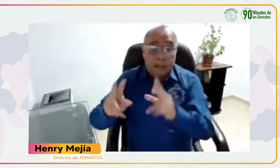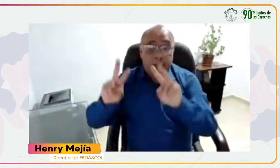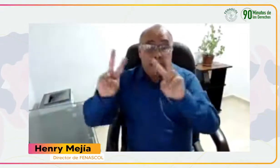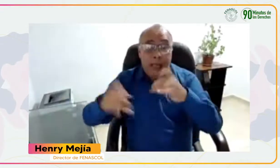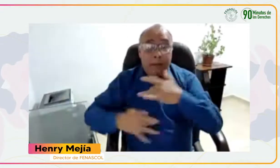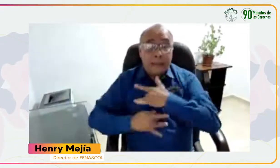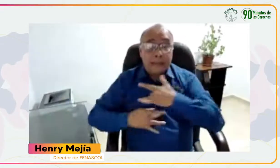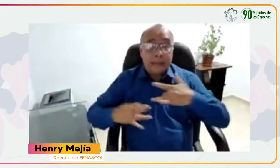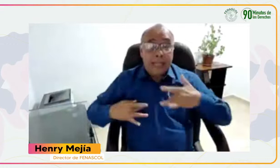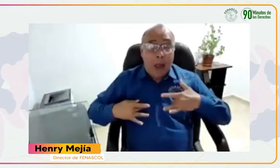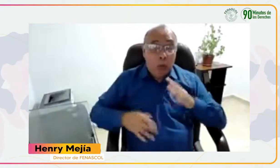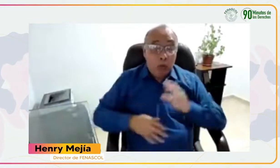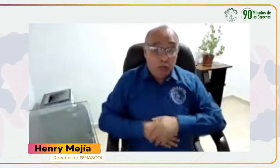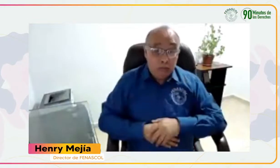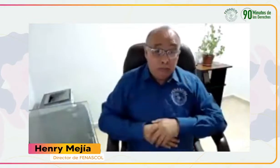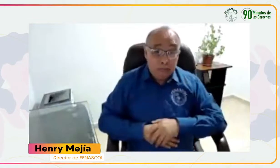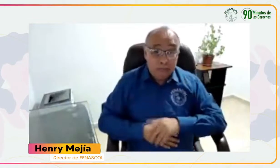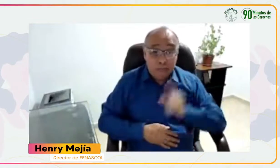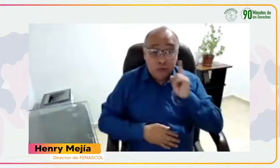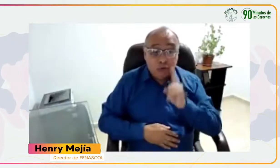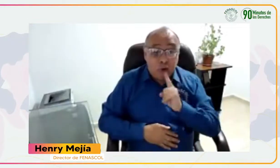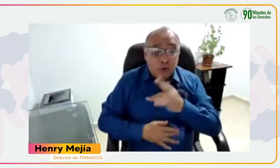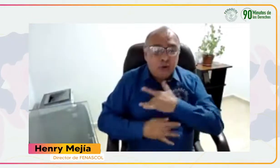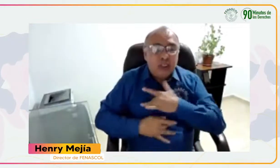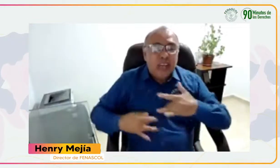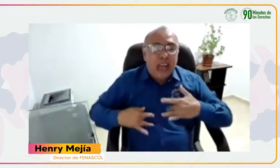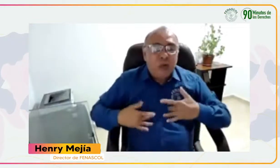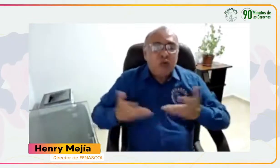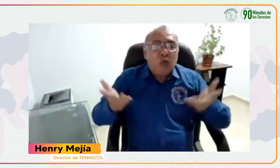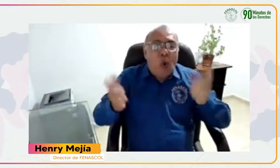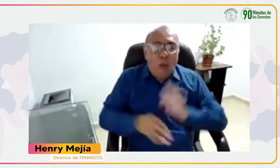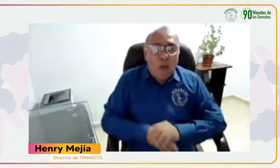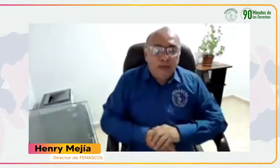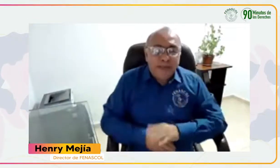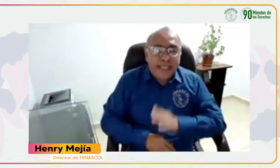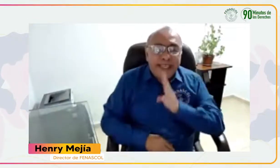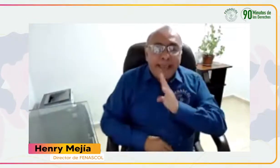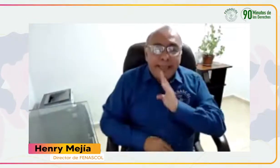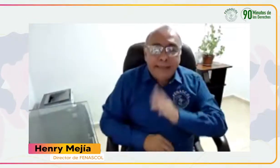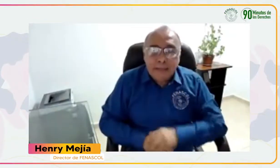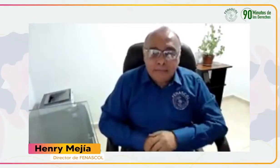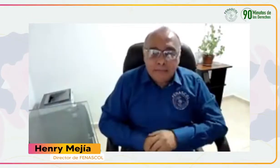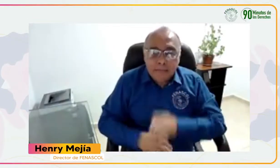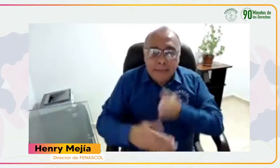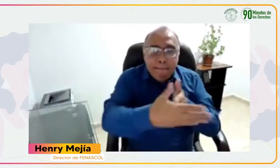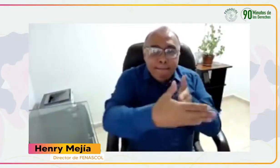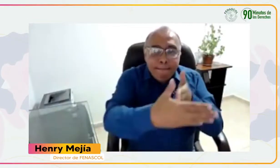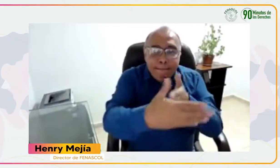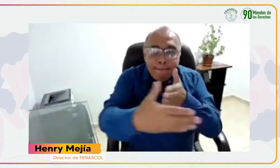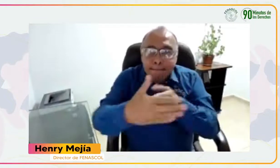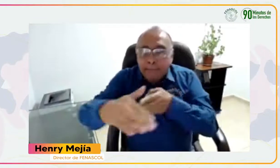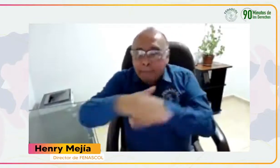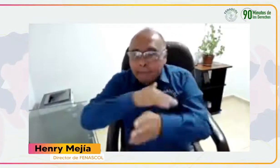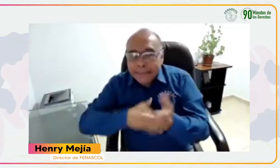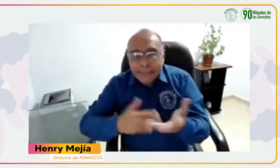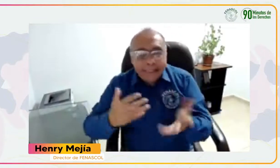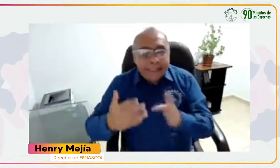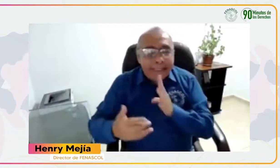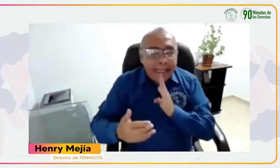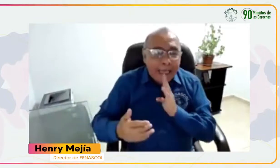también contar con estas organizaciones en cuanto al tema de educación. ¿Qué pasa con la salud? ¿Quiénes son, digamos, esos